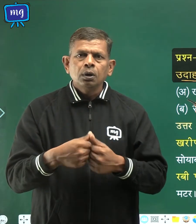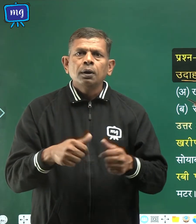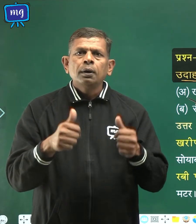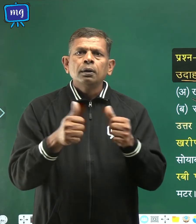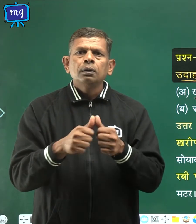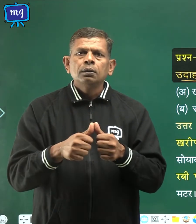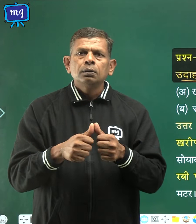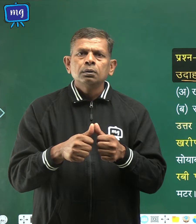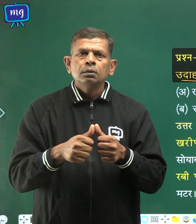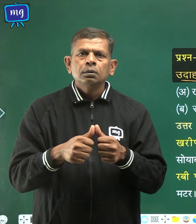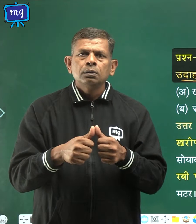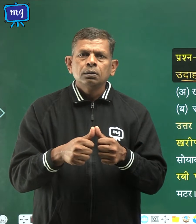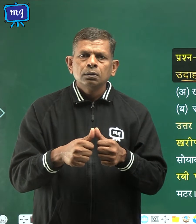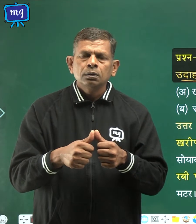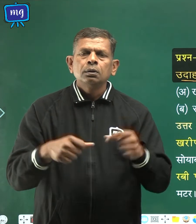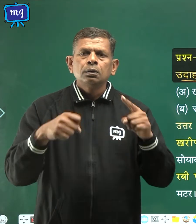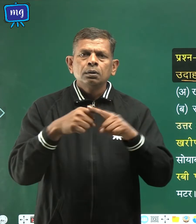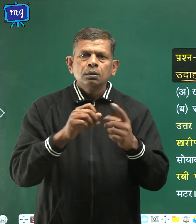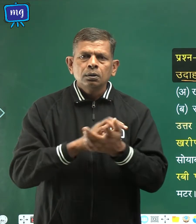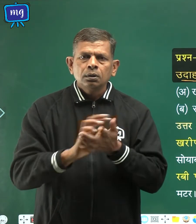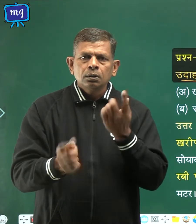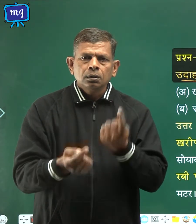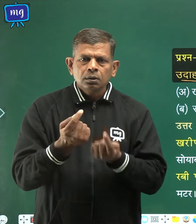अ, खरीफ फसल,